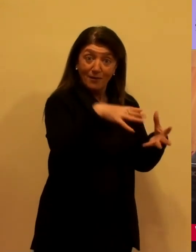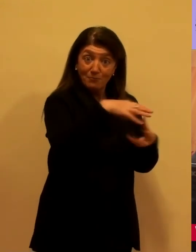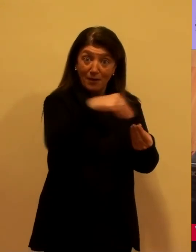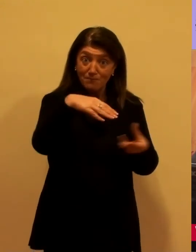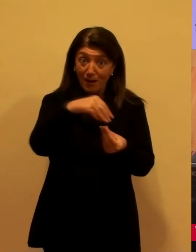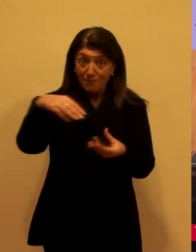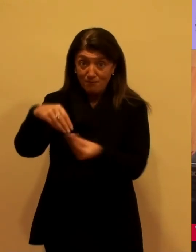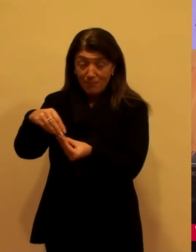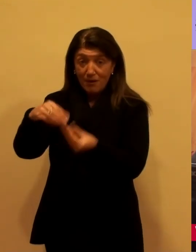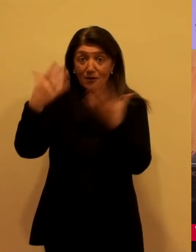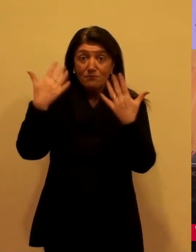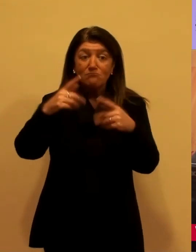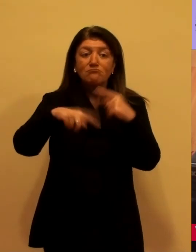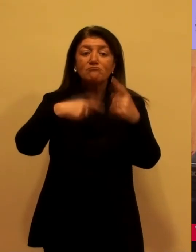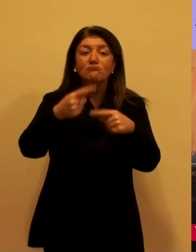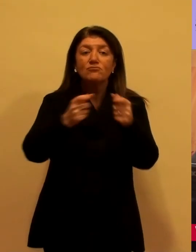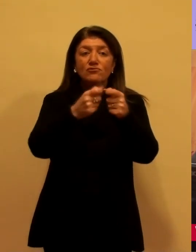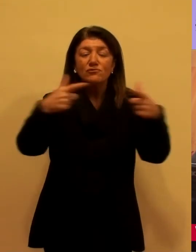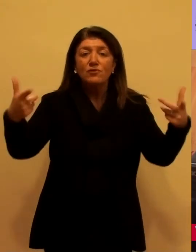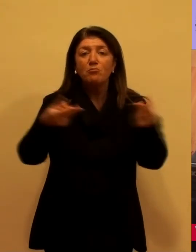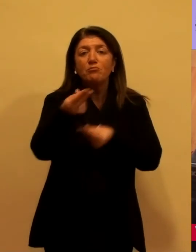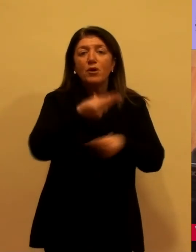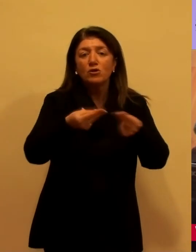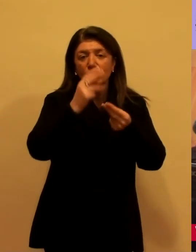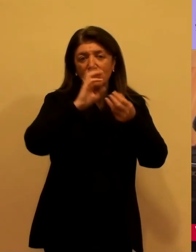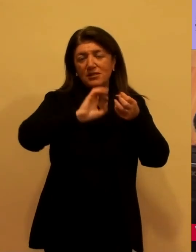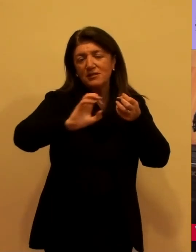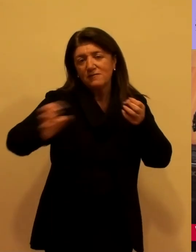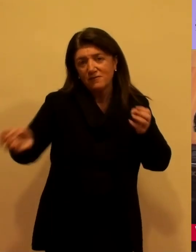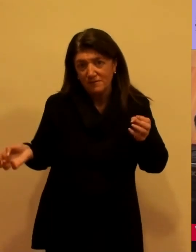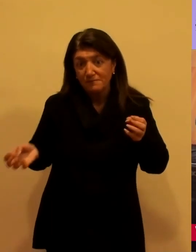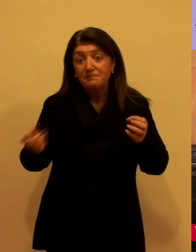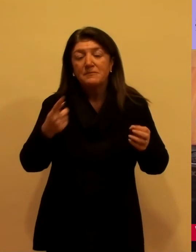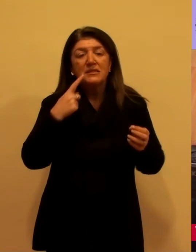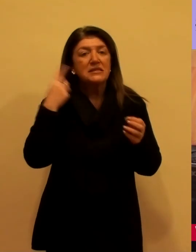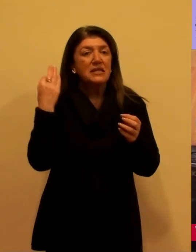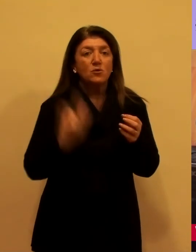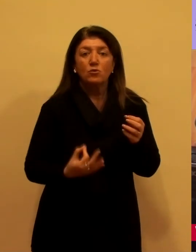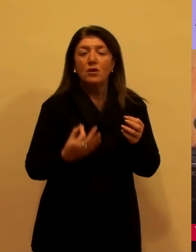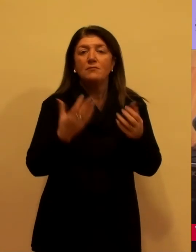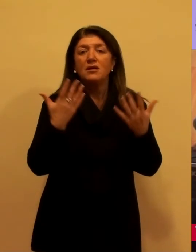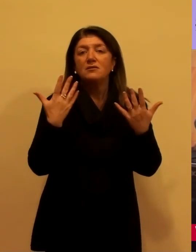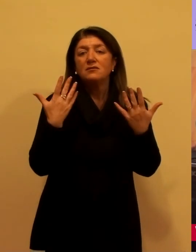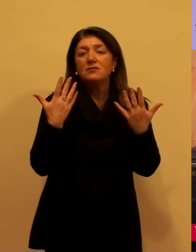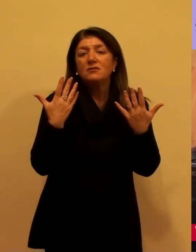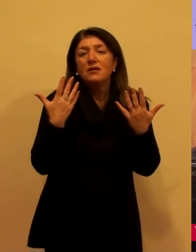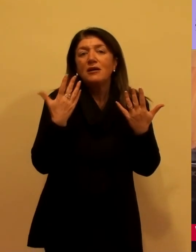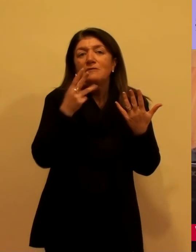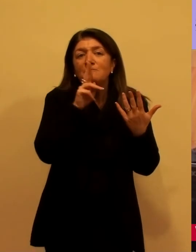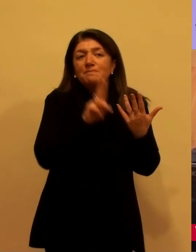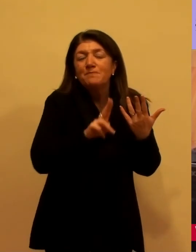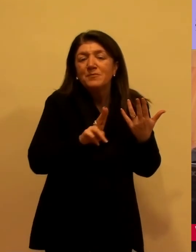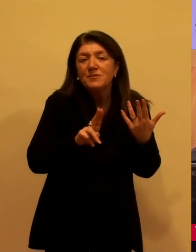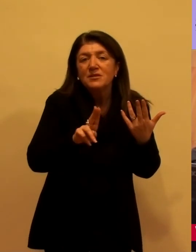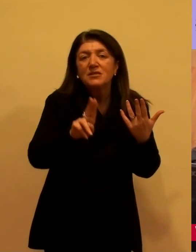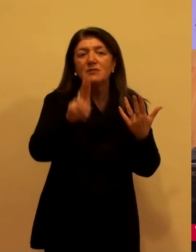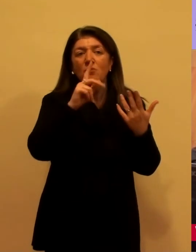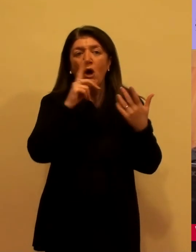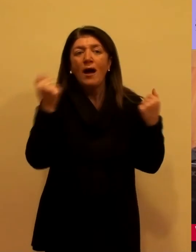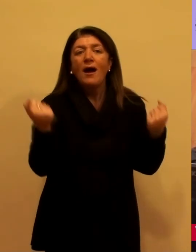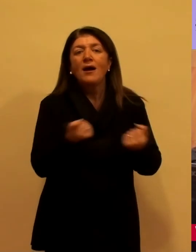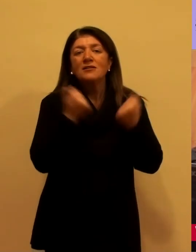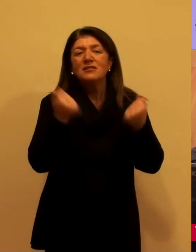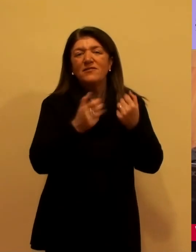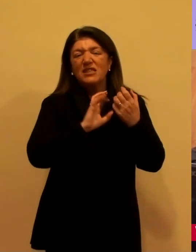poi si sviluppano in diversi progetti. Sicuramente quelli che sono ancora più, con più tipologie di attività,